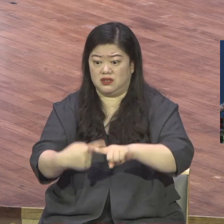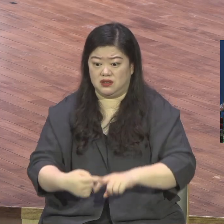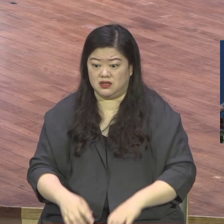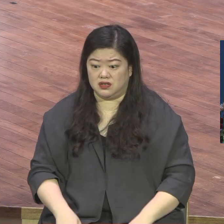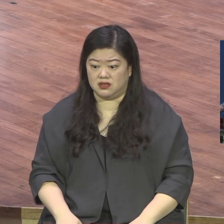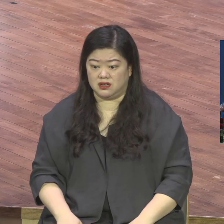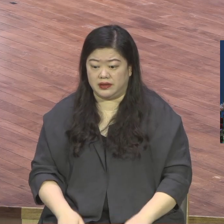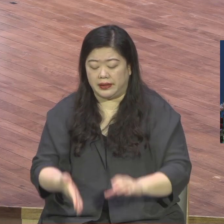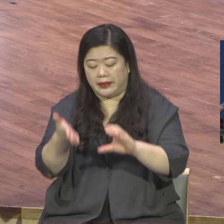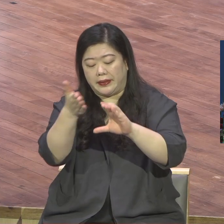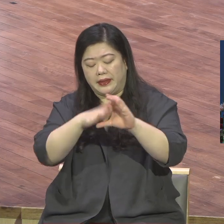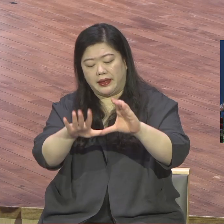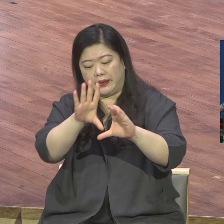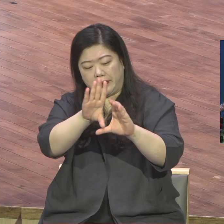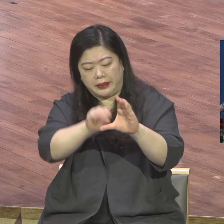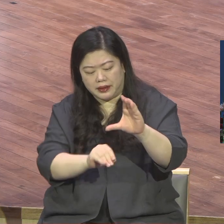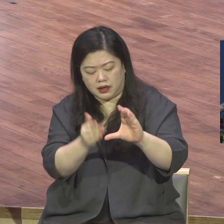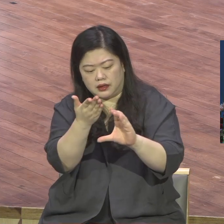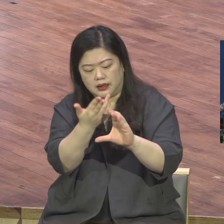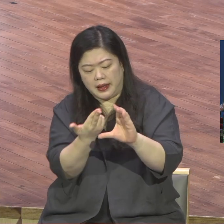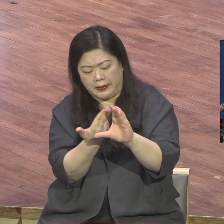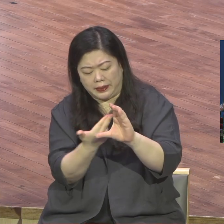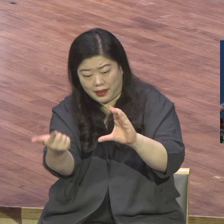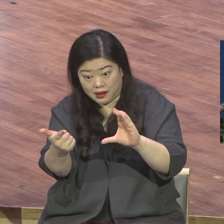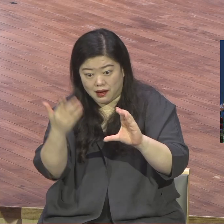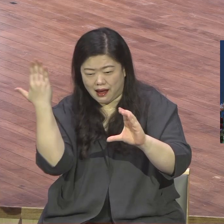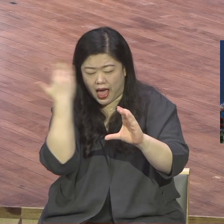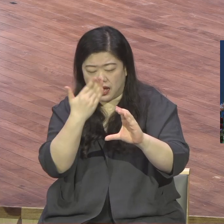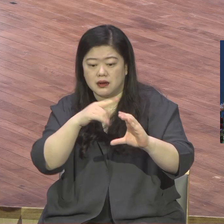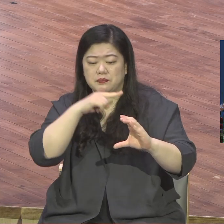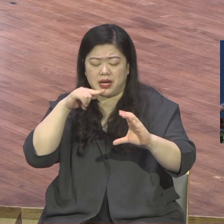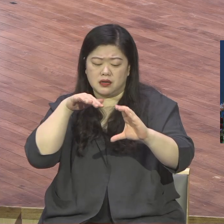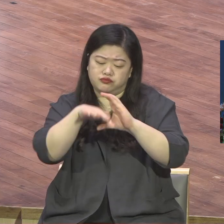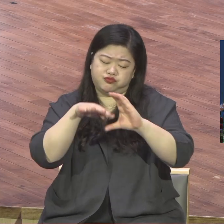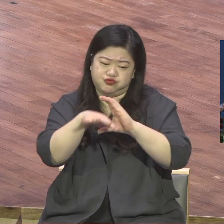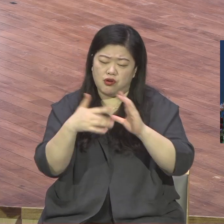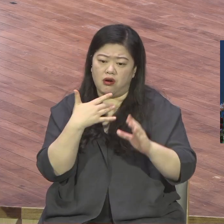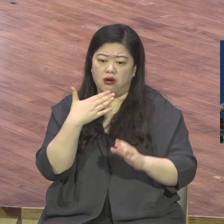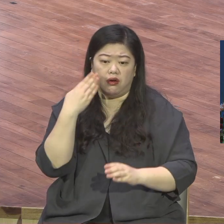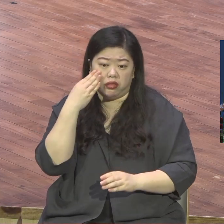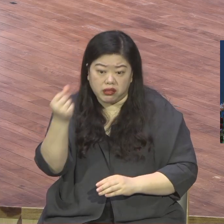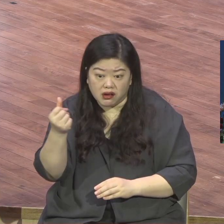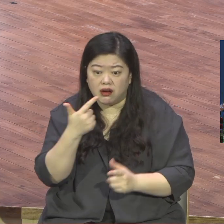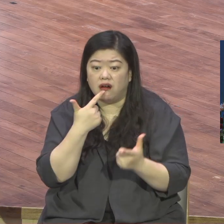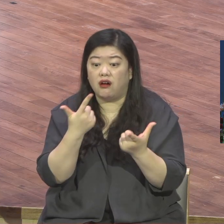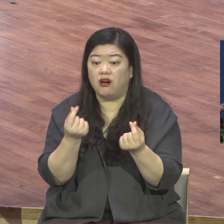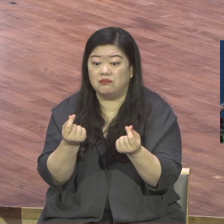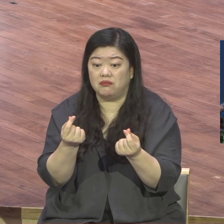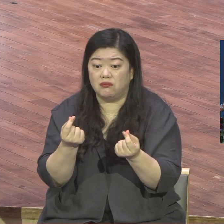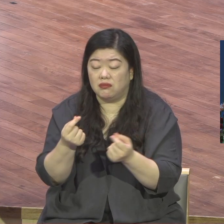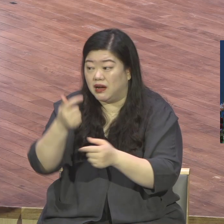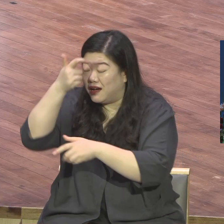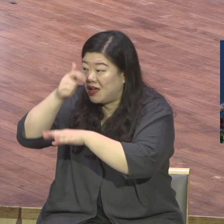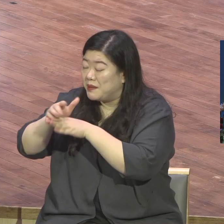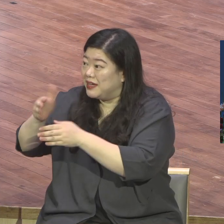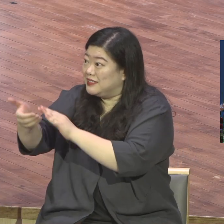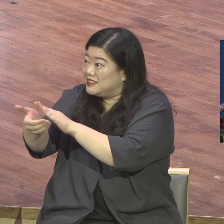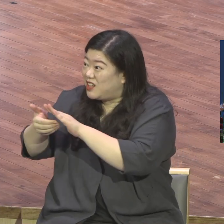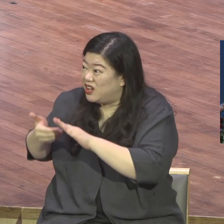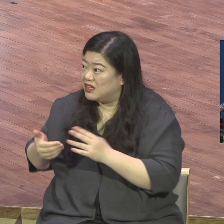이게 결국요 자신의 삶을 피폐하게 만들지요. 삶 내용을 보면 피폐해요.